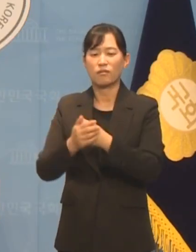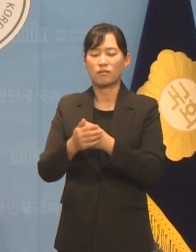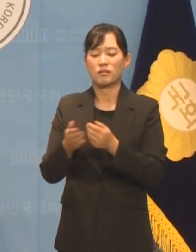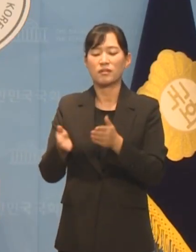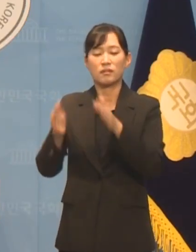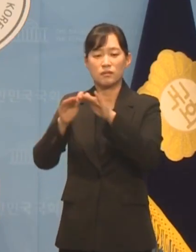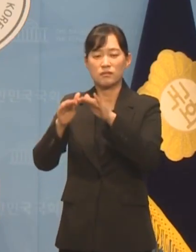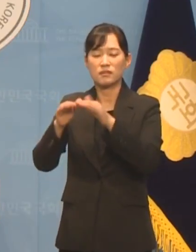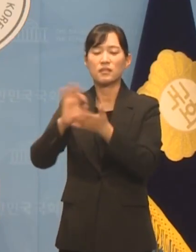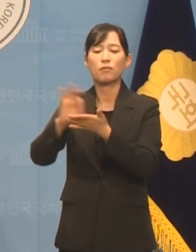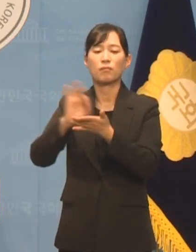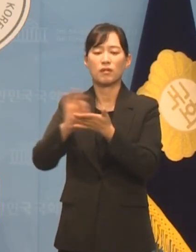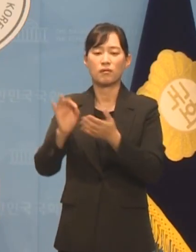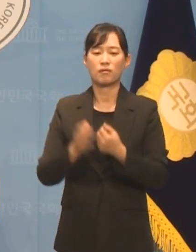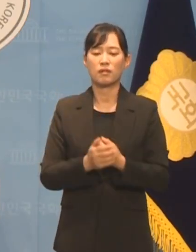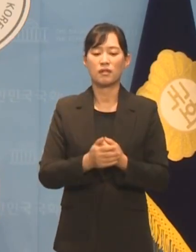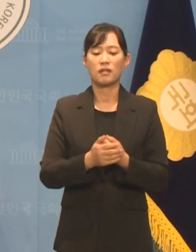사용하고